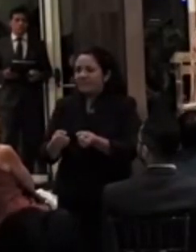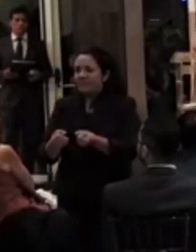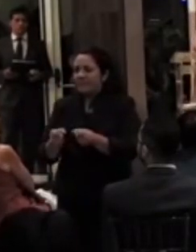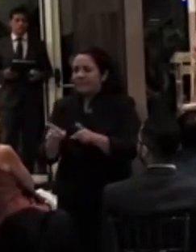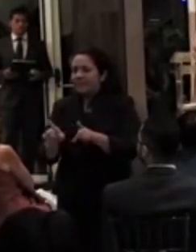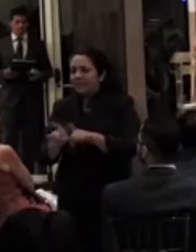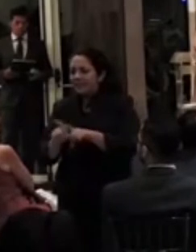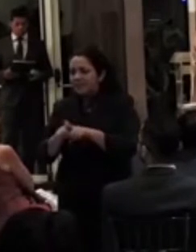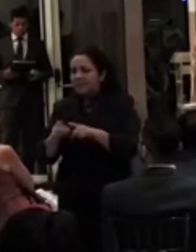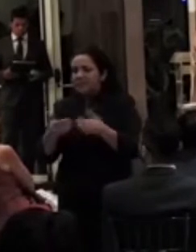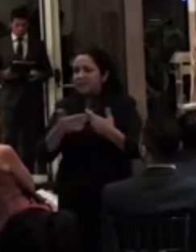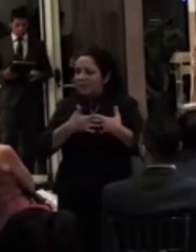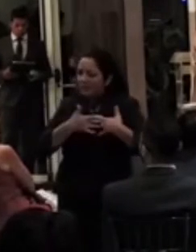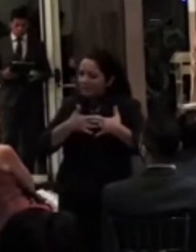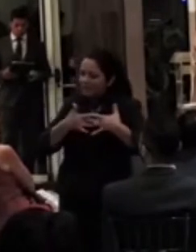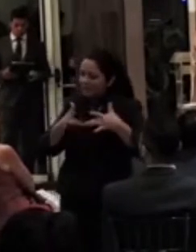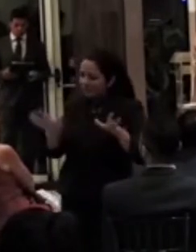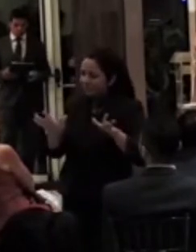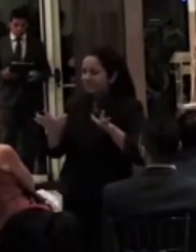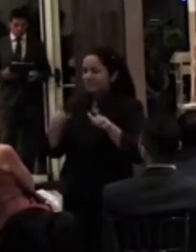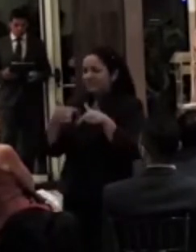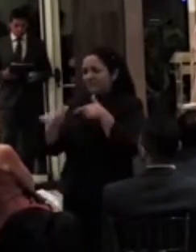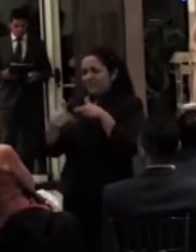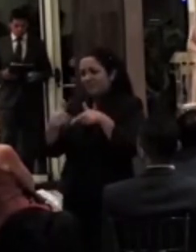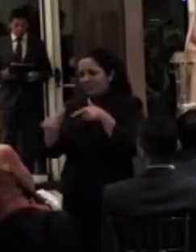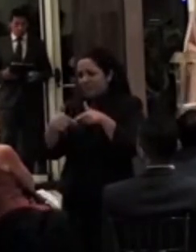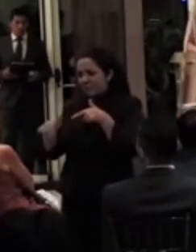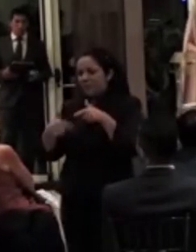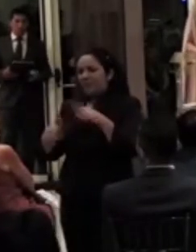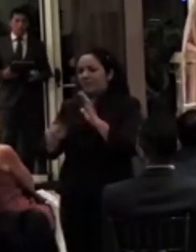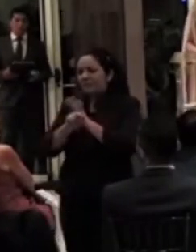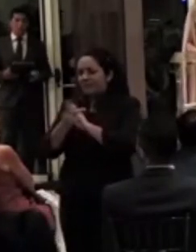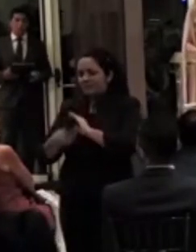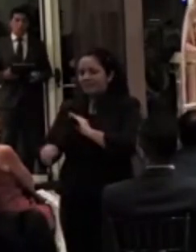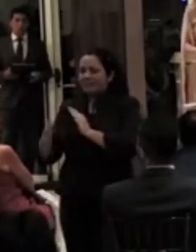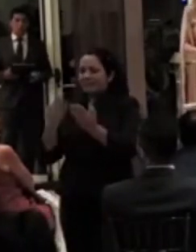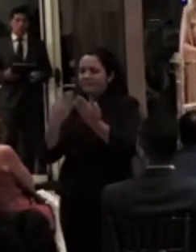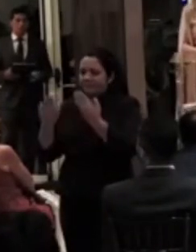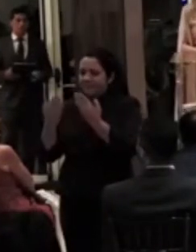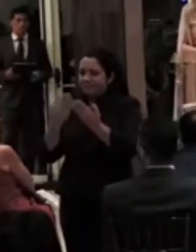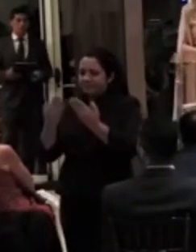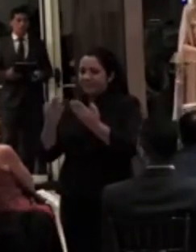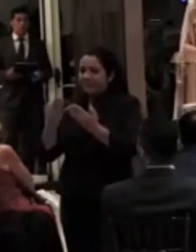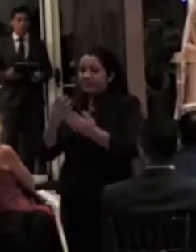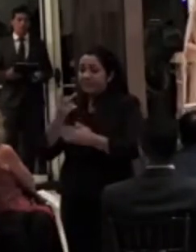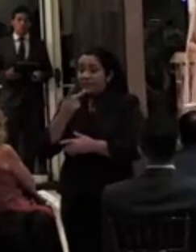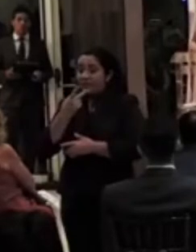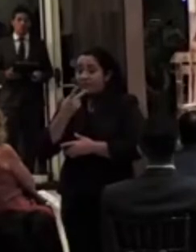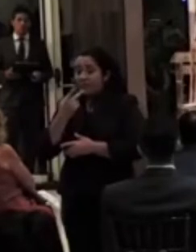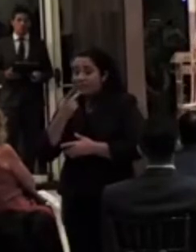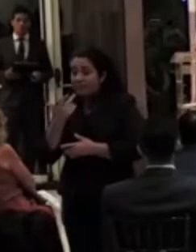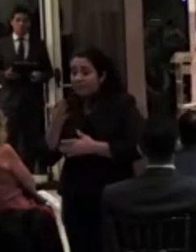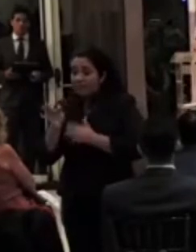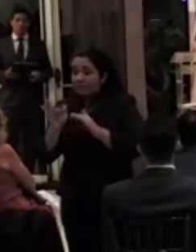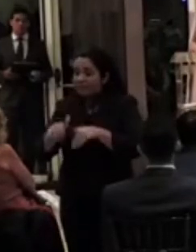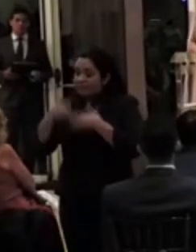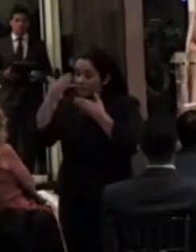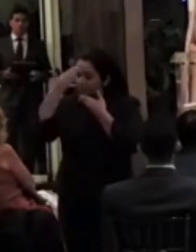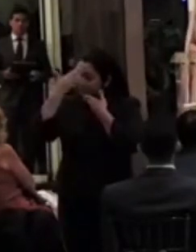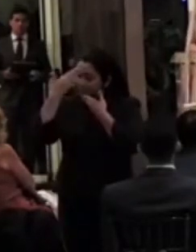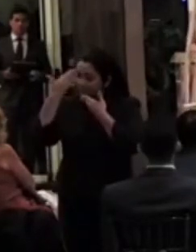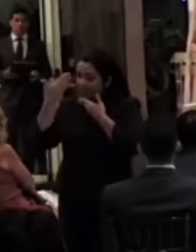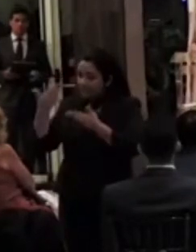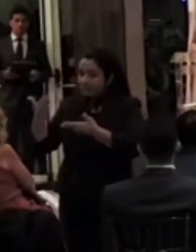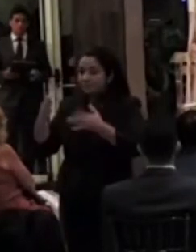disponibilidade que vocês sempre demonstram para os trabalhos. Encerro a primeira parte desse discurso agradecendo